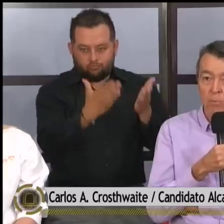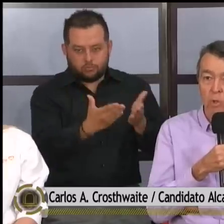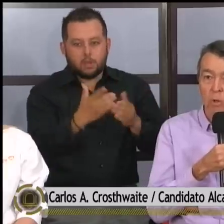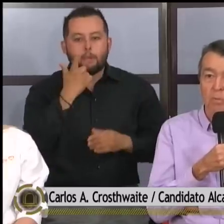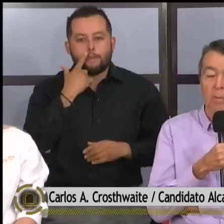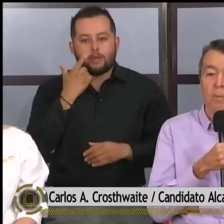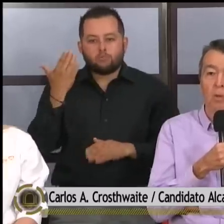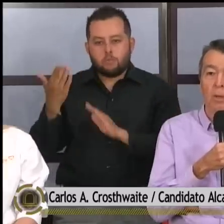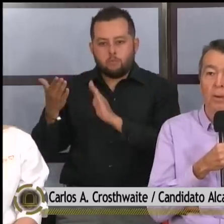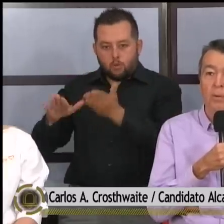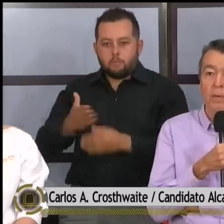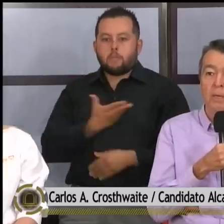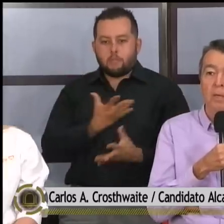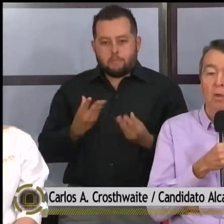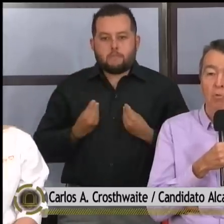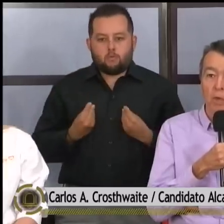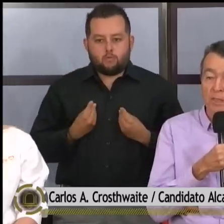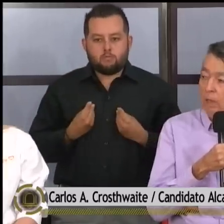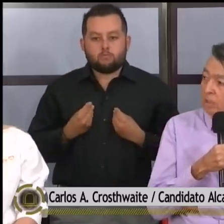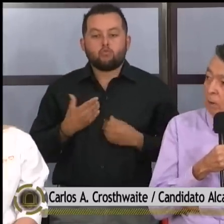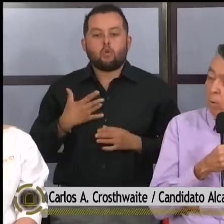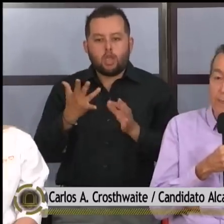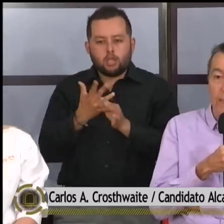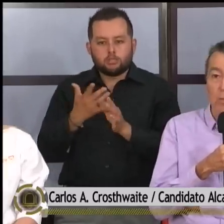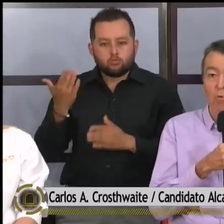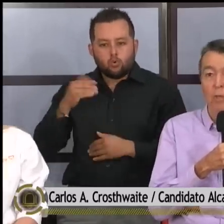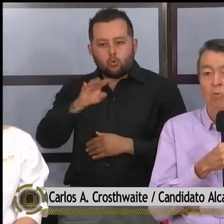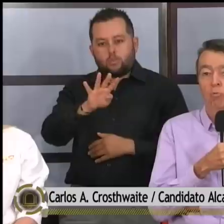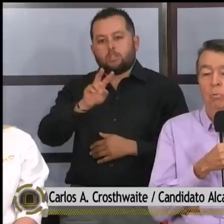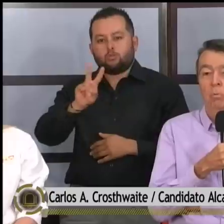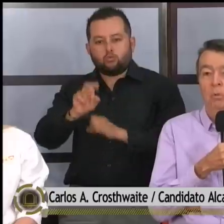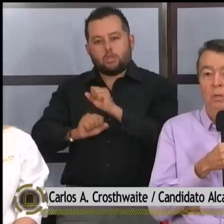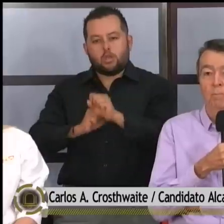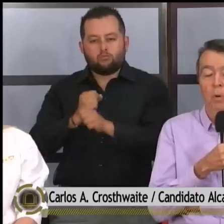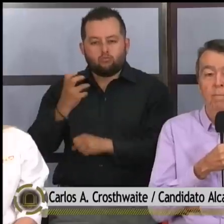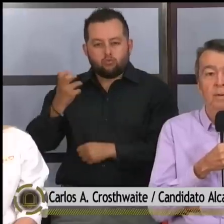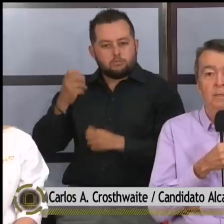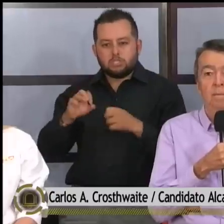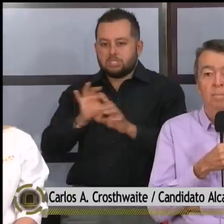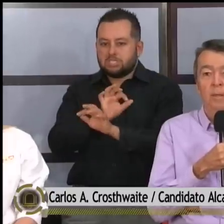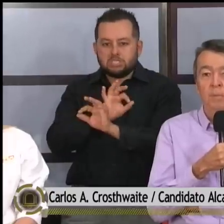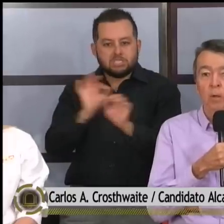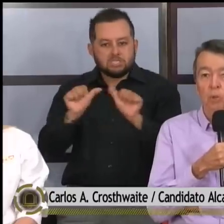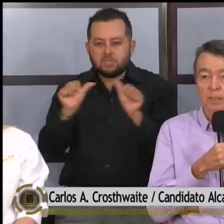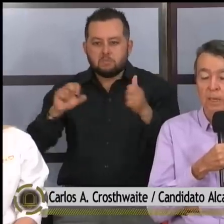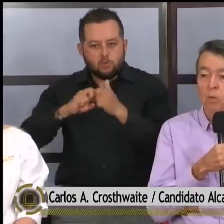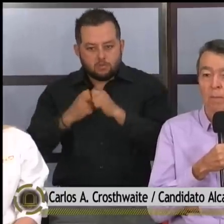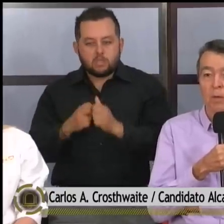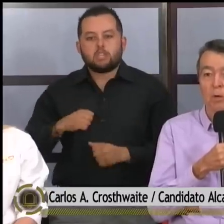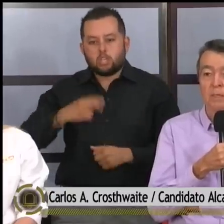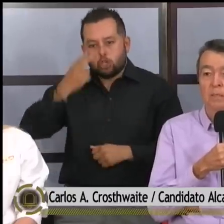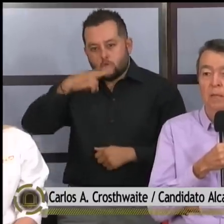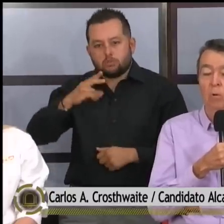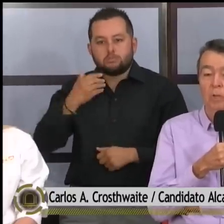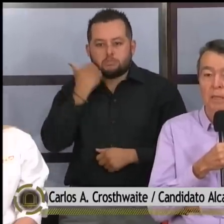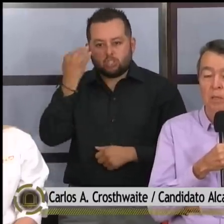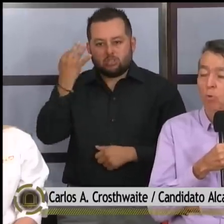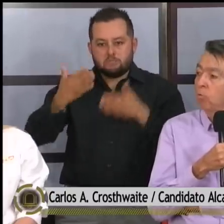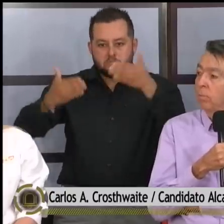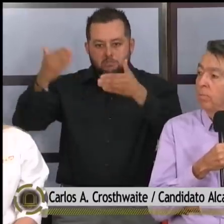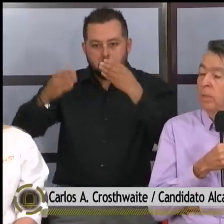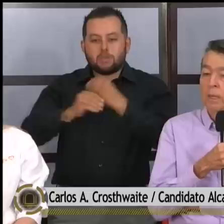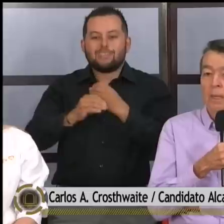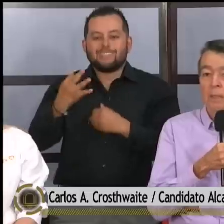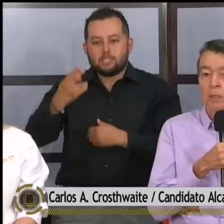padre ya murió, mi mamá todavía vive. Soy casado hace 42 años, sin problemas. Tengo 3 hijos ya mayores, tengo